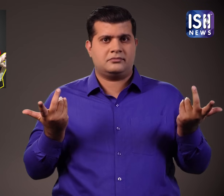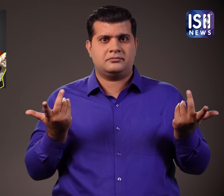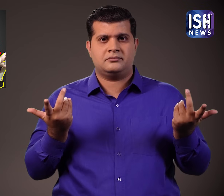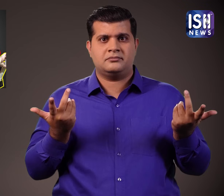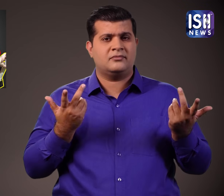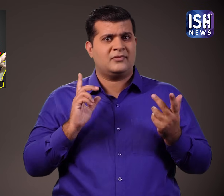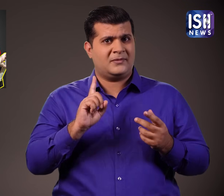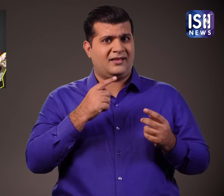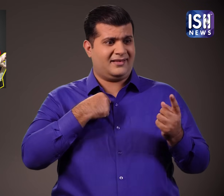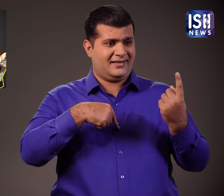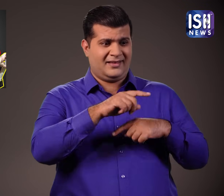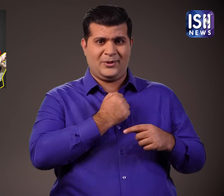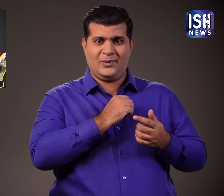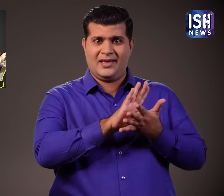कि कौन आपको चाहता है और कौन नहीं